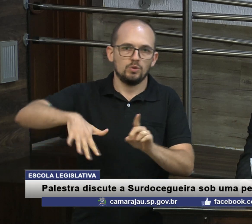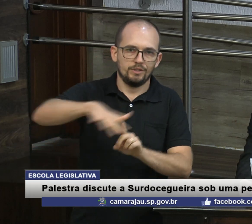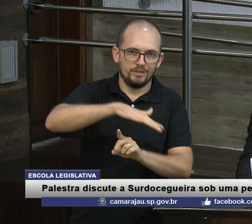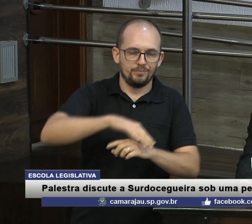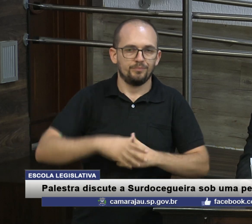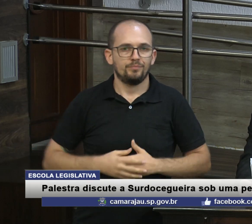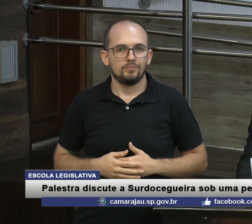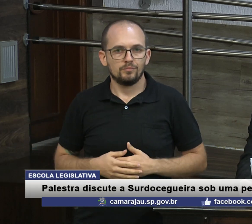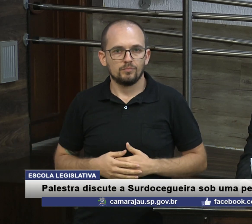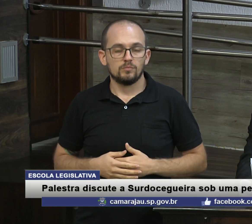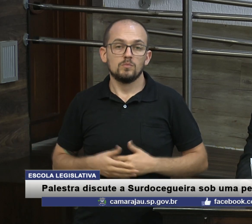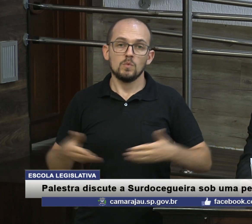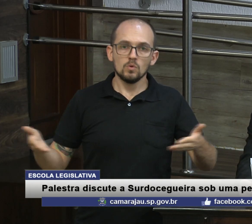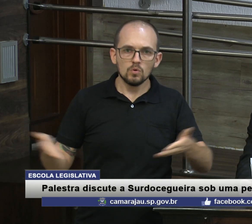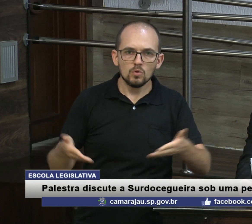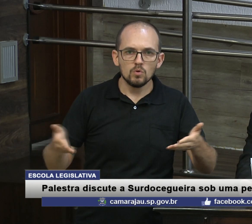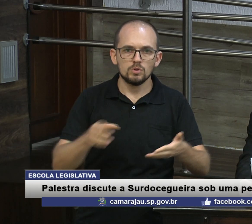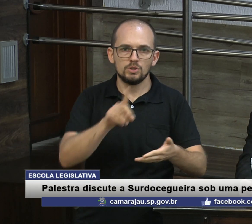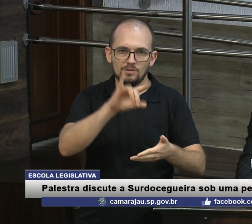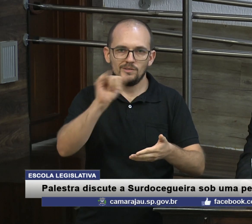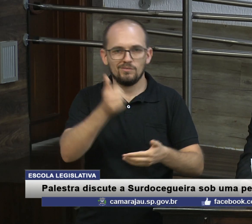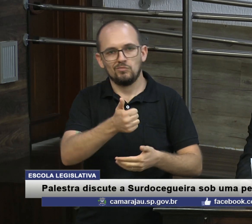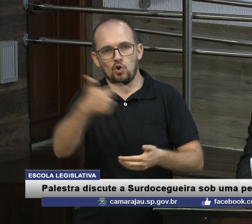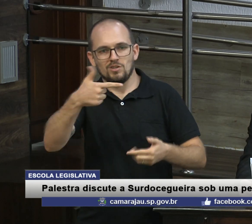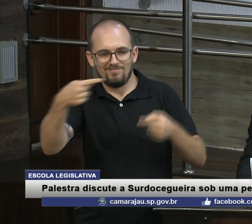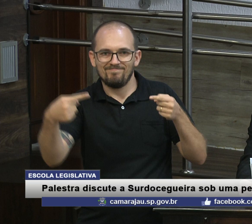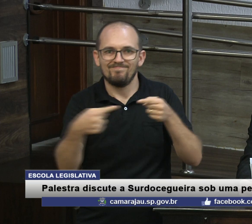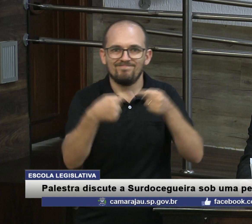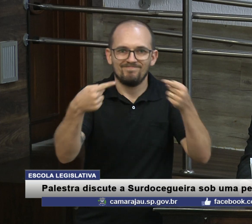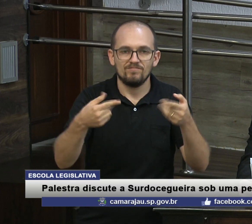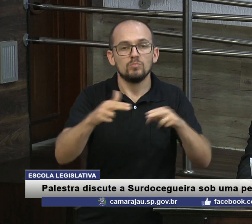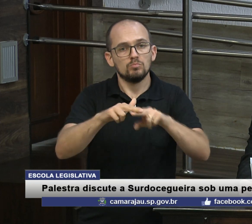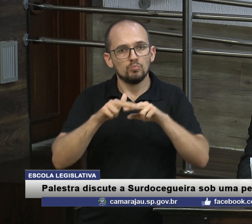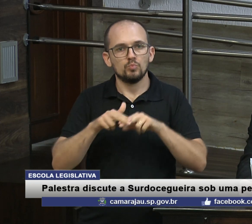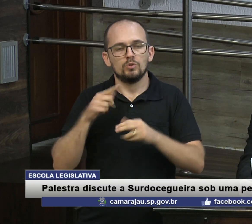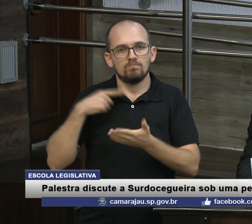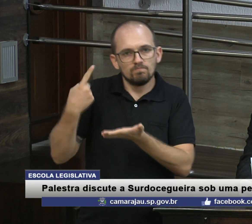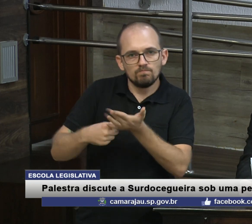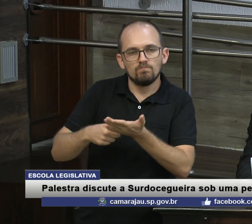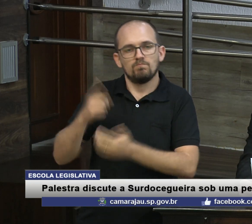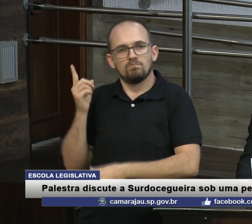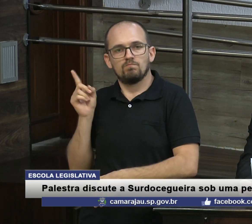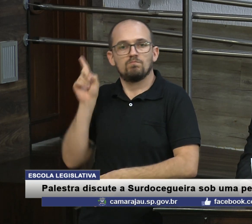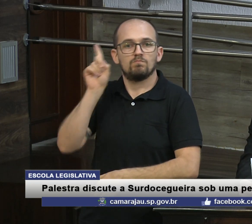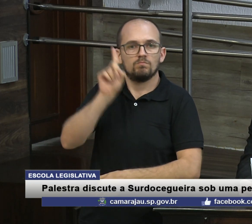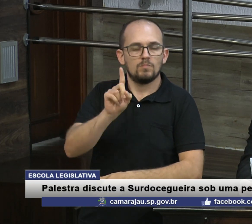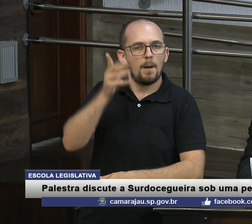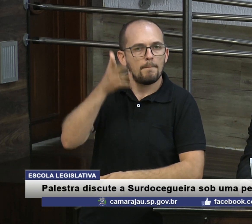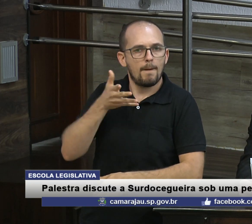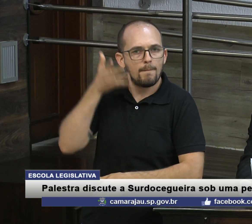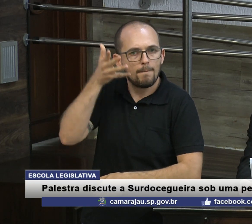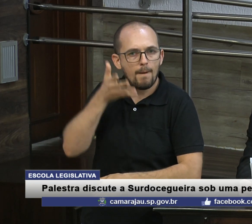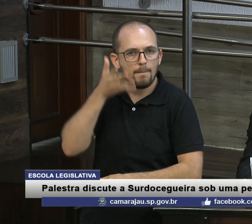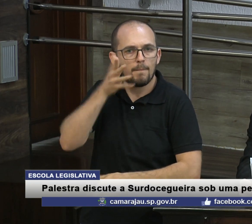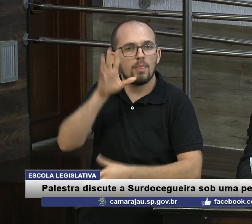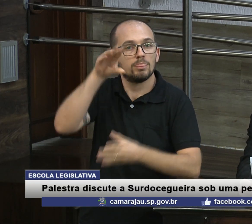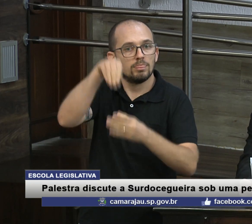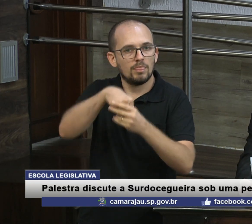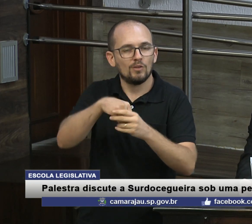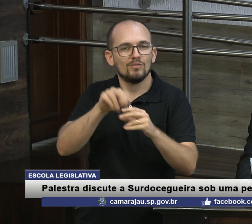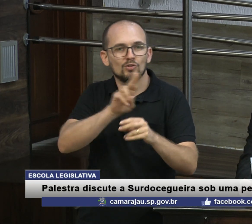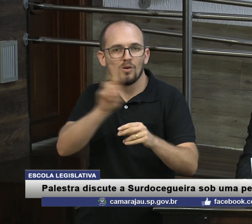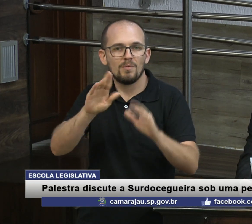em comemoração a esta data tão importante, a Câmara Municipal de Jaú realiza dentro da Escola do Legislativo a